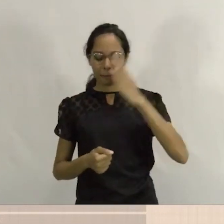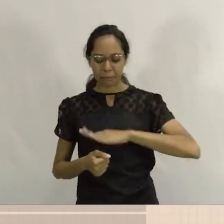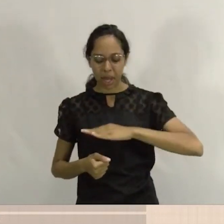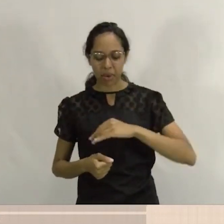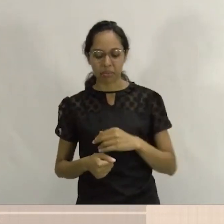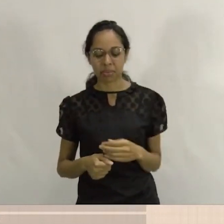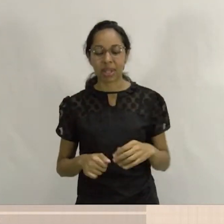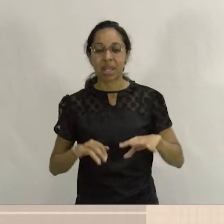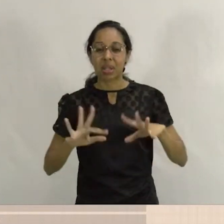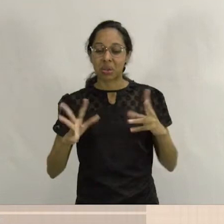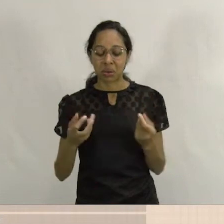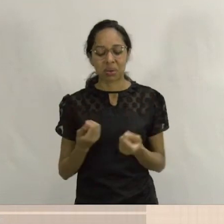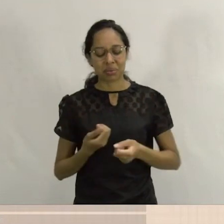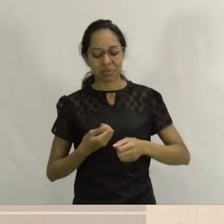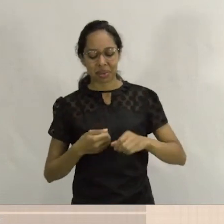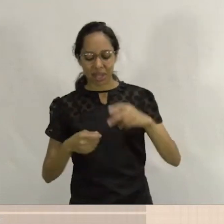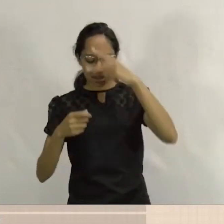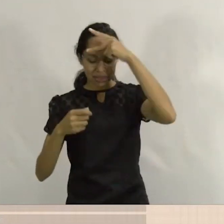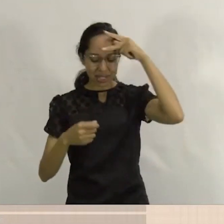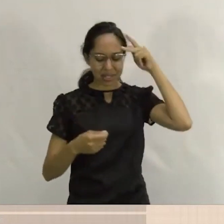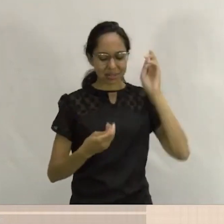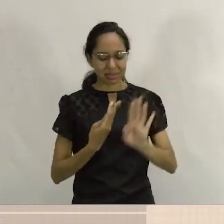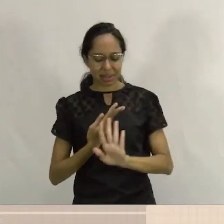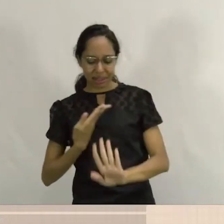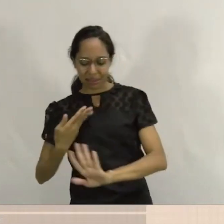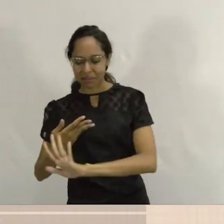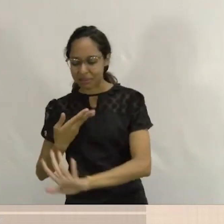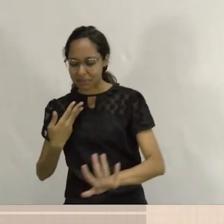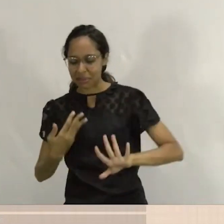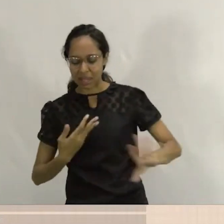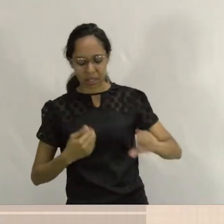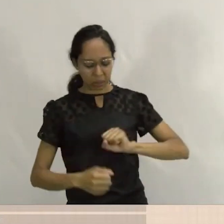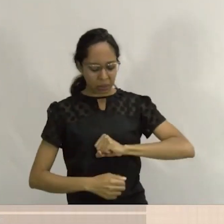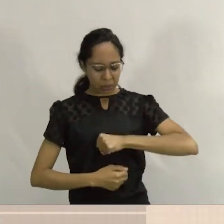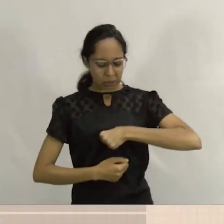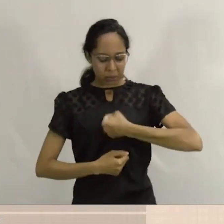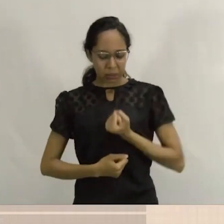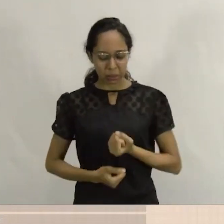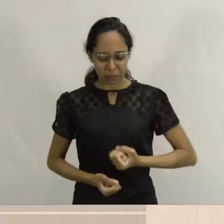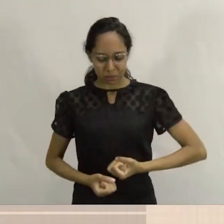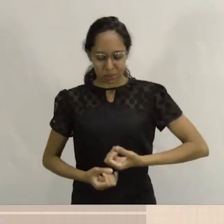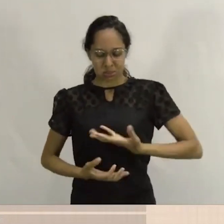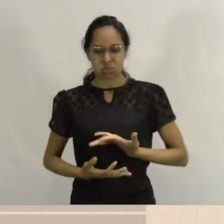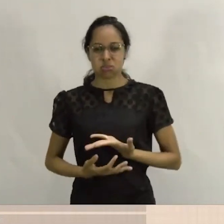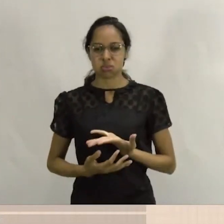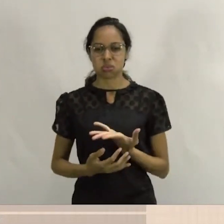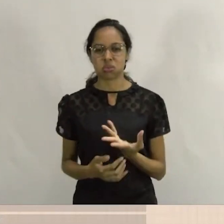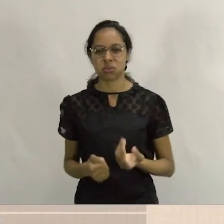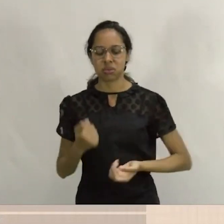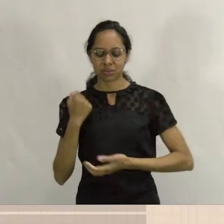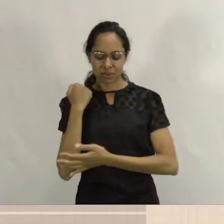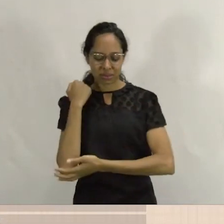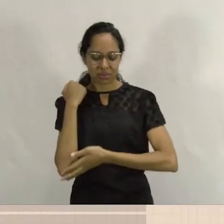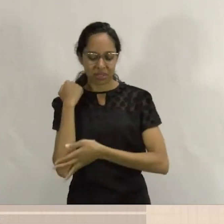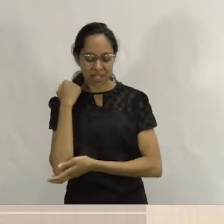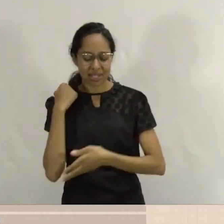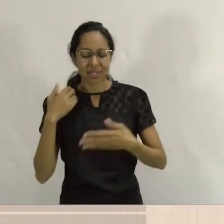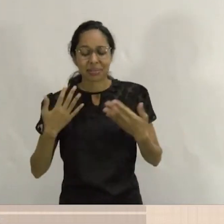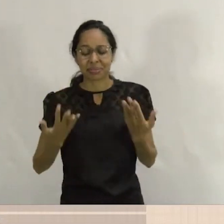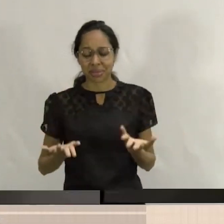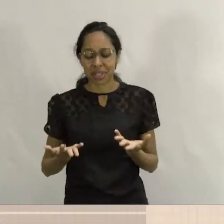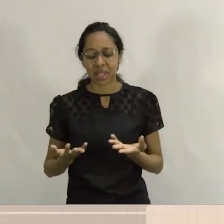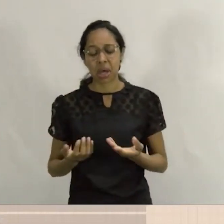apenas gera ódio entre nós, gera inveja. Aí vem homicídio,